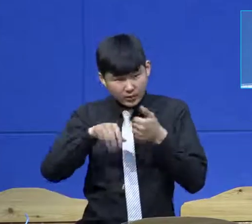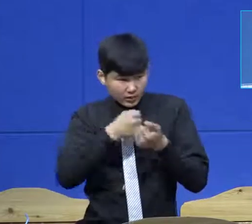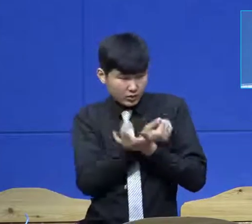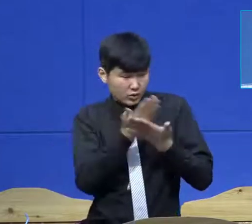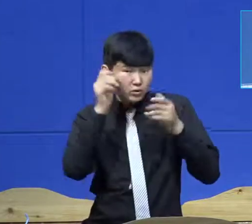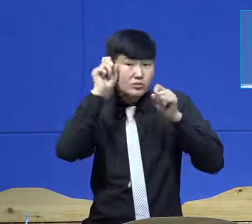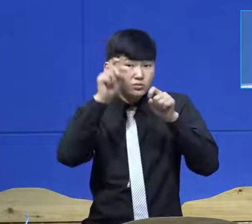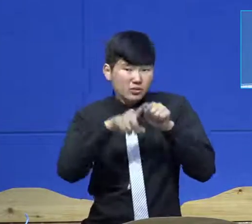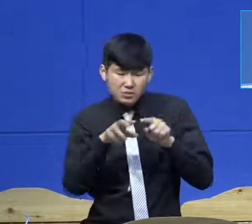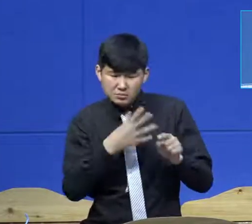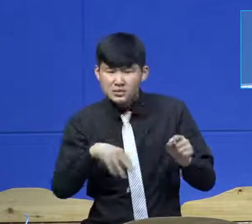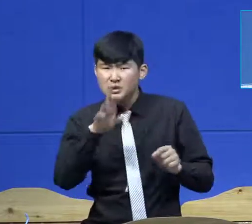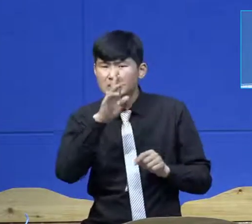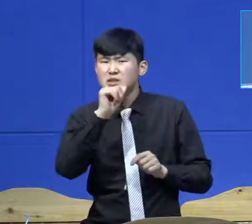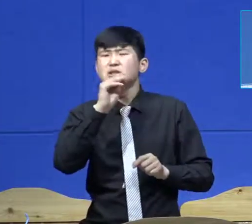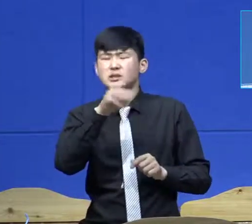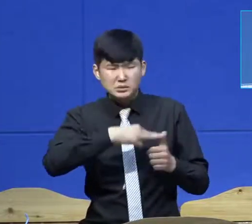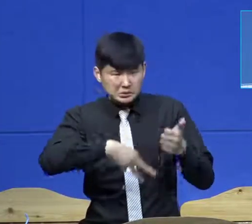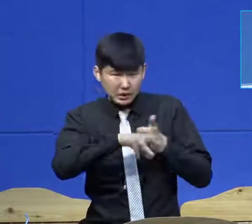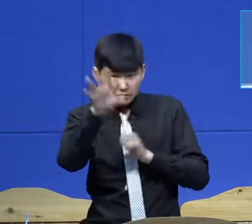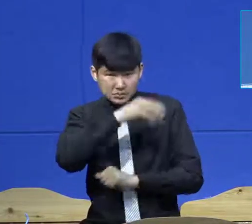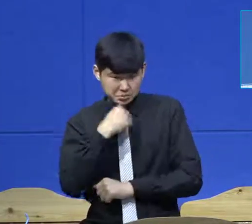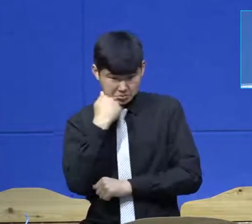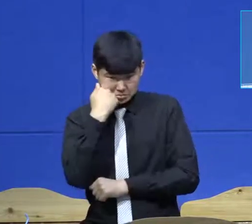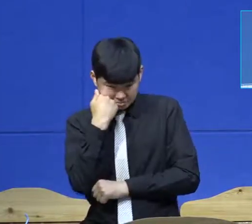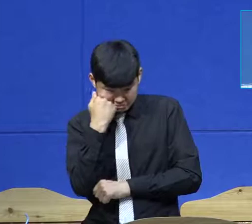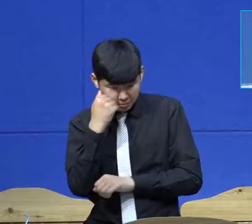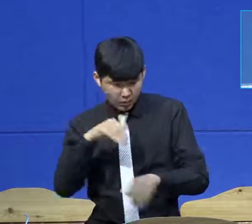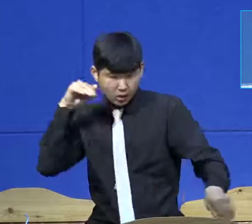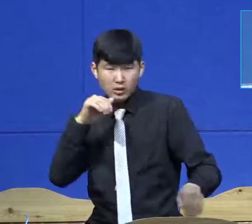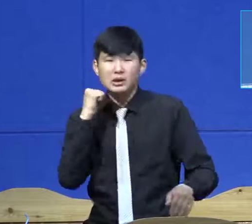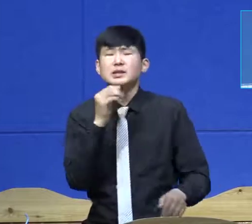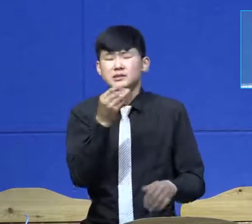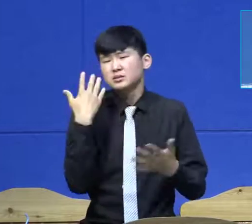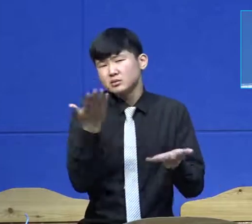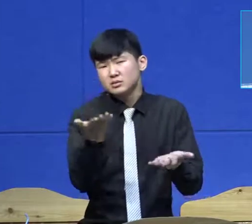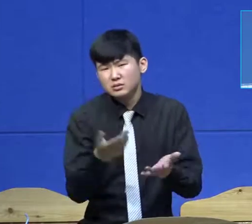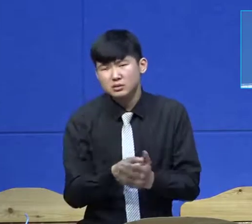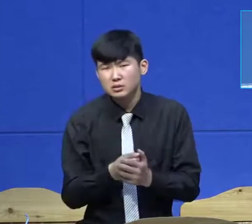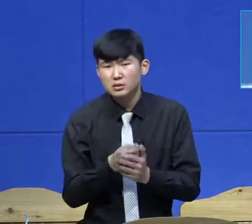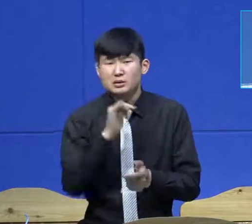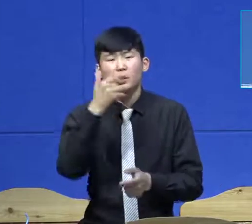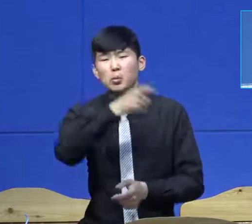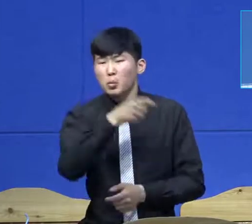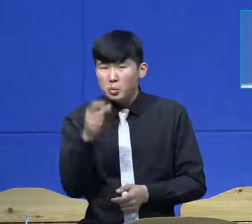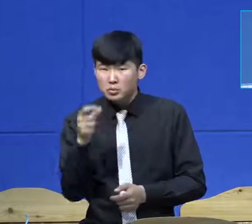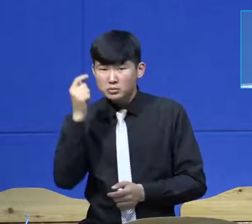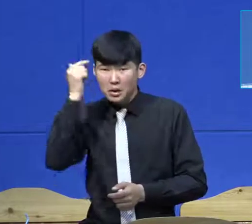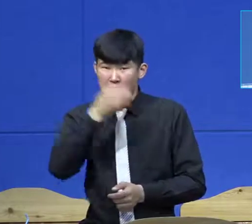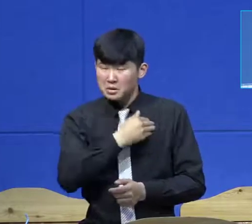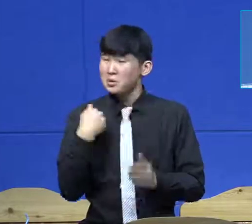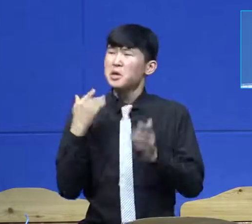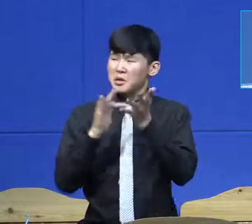яаж тэр сайн мэдээнээс ичээд явж байж чадах юм бэ, болох юм бэ? Зарим хүмүүс бүр тэр байтугай эцэг